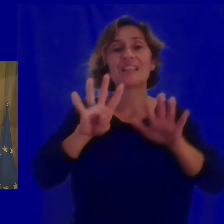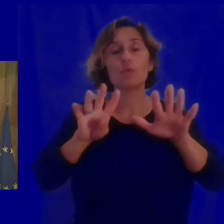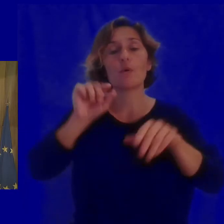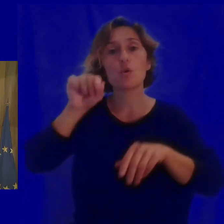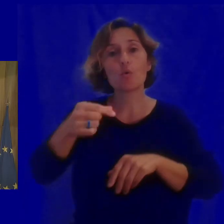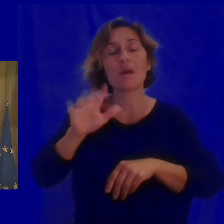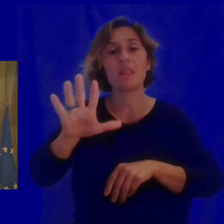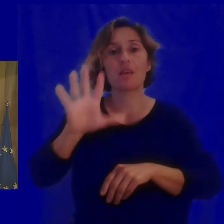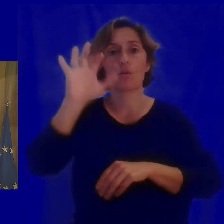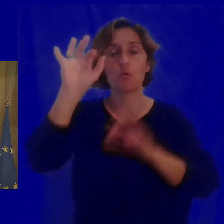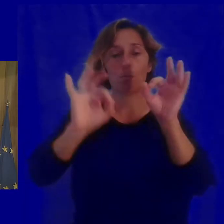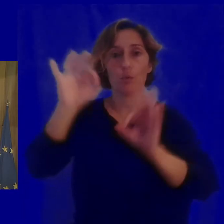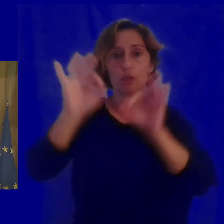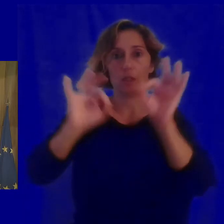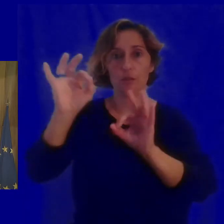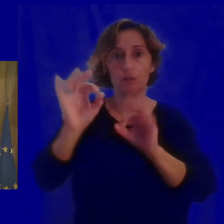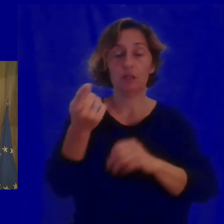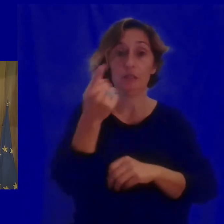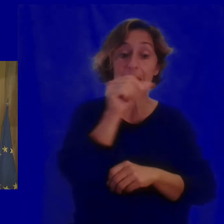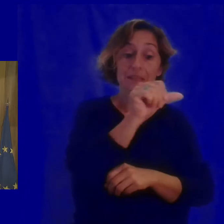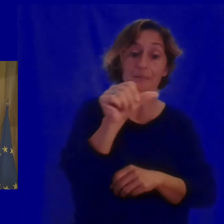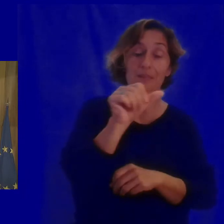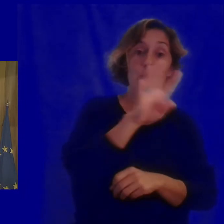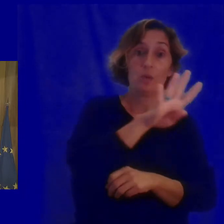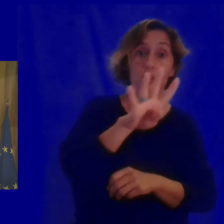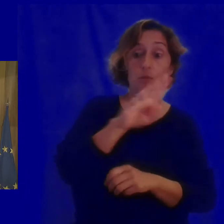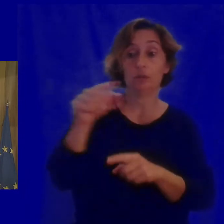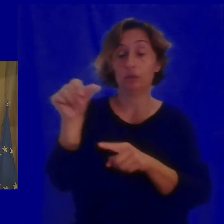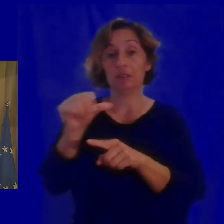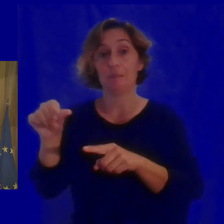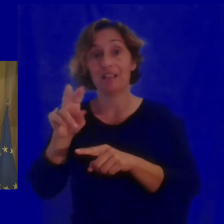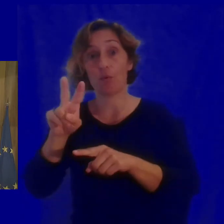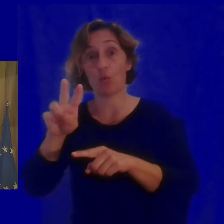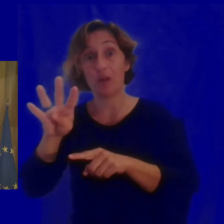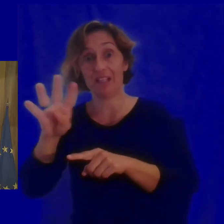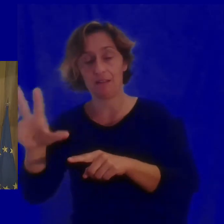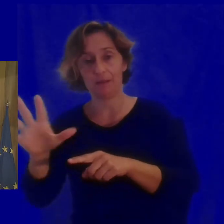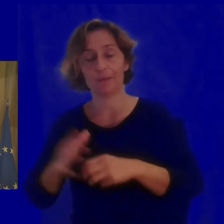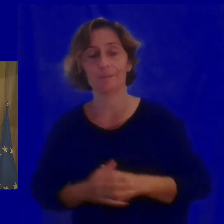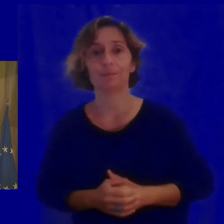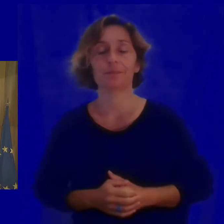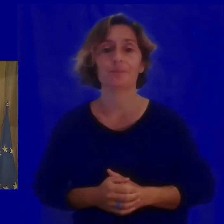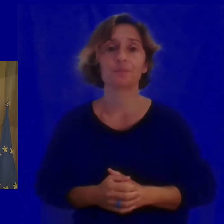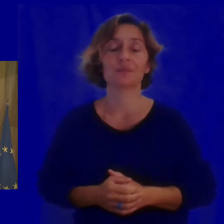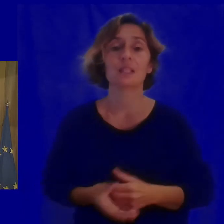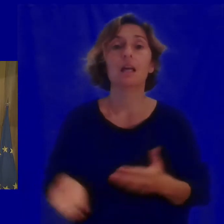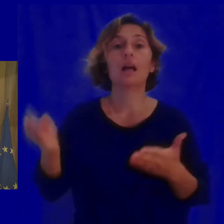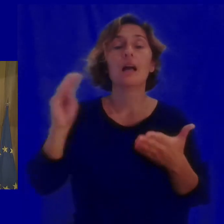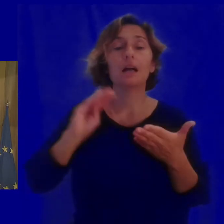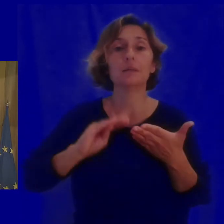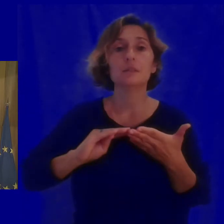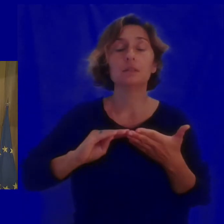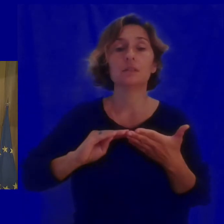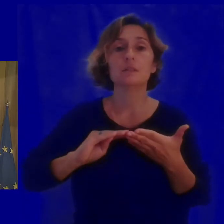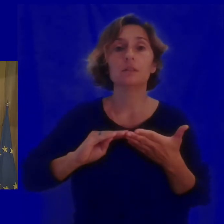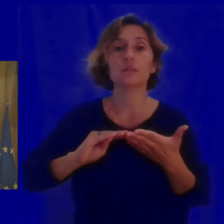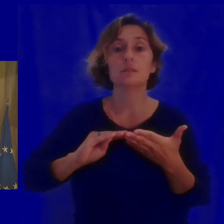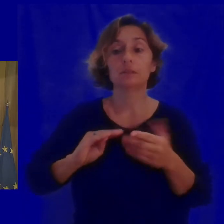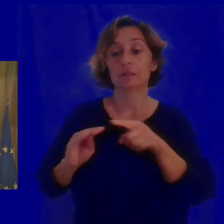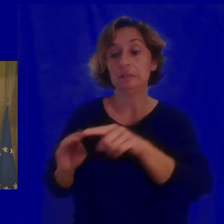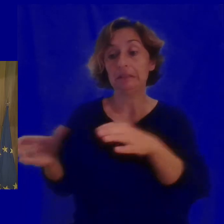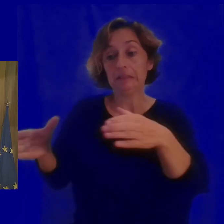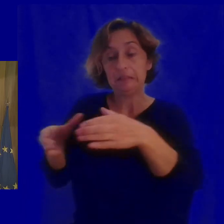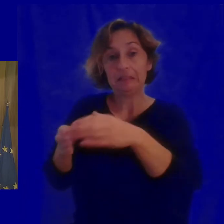39,5% de la semana 44 a la semana 45. Además, el 69% de estos